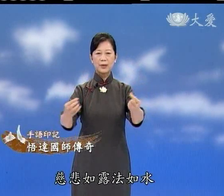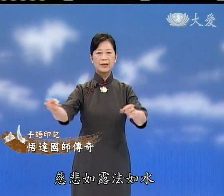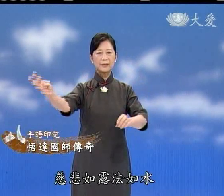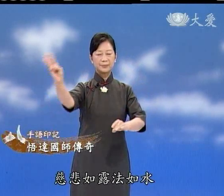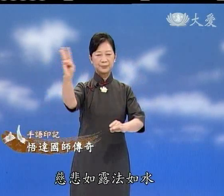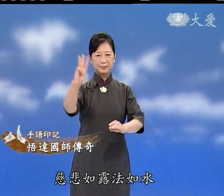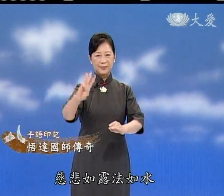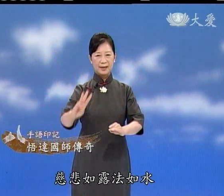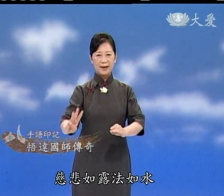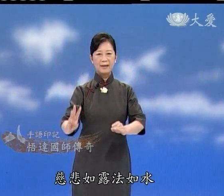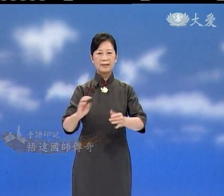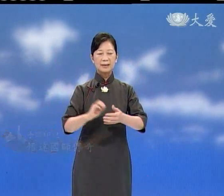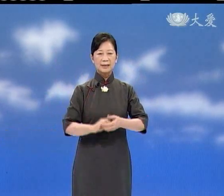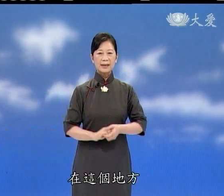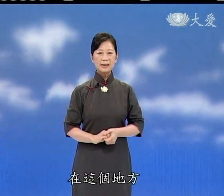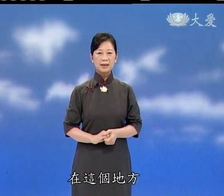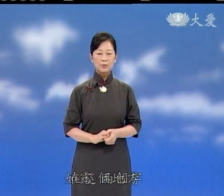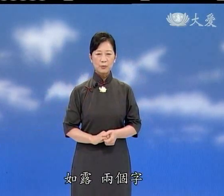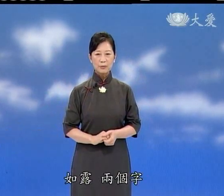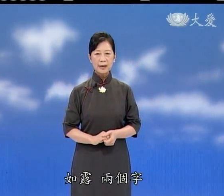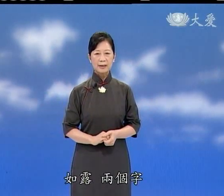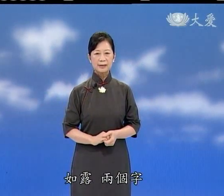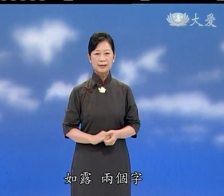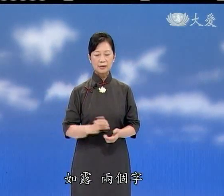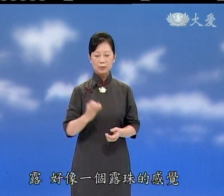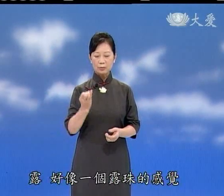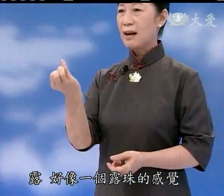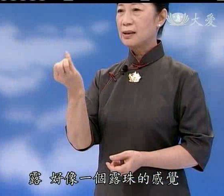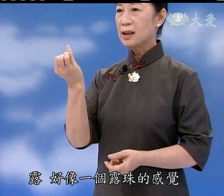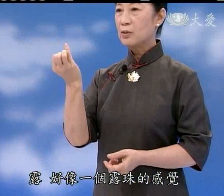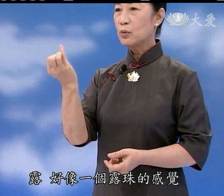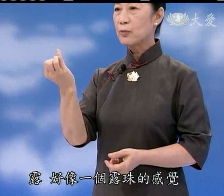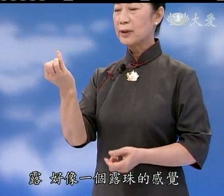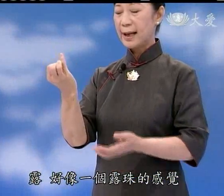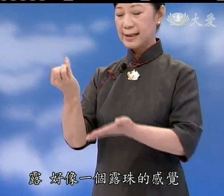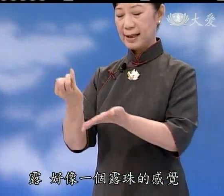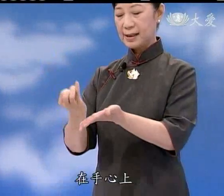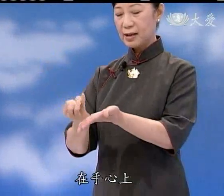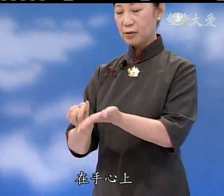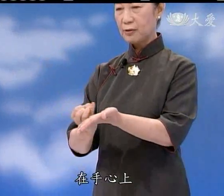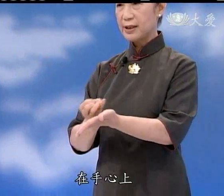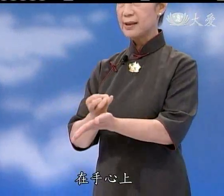水。好，在这张如露两个字，露好像一个露珠的感觉在手心